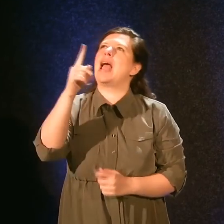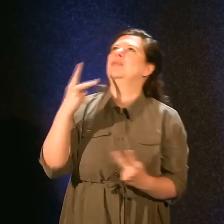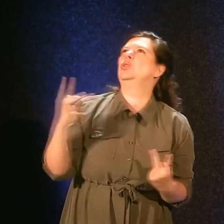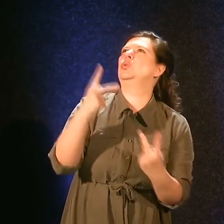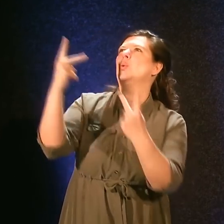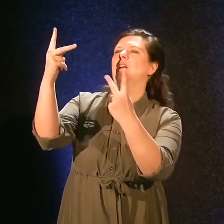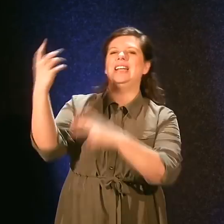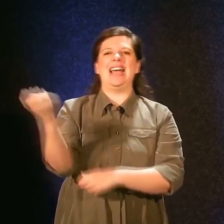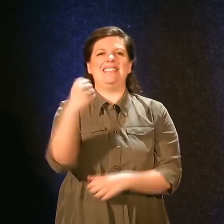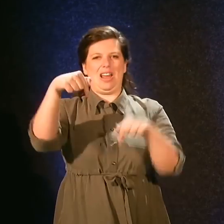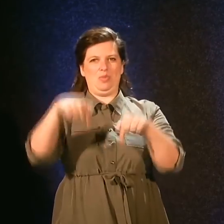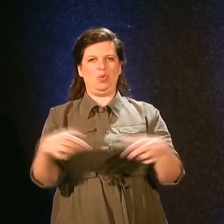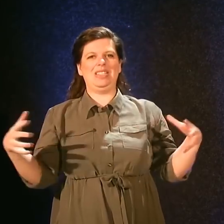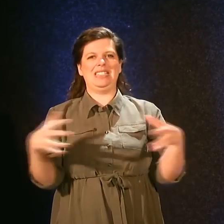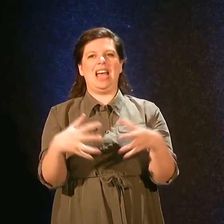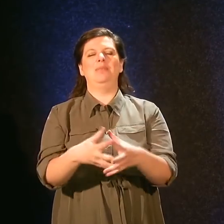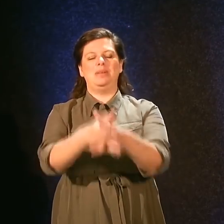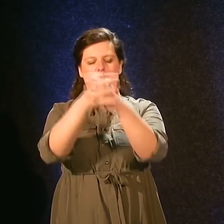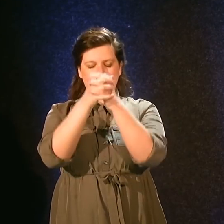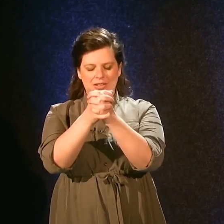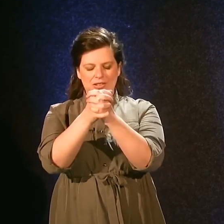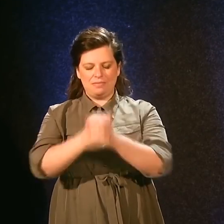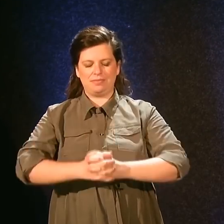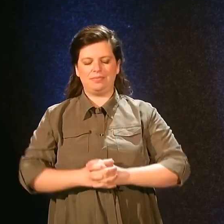we samen bidden.